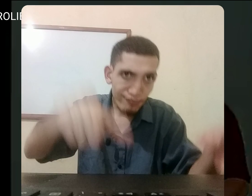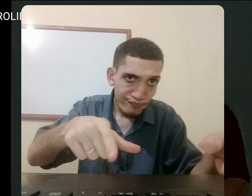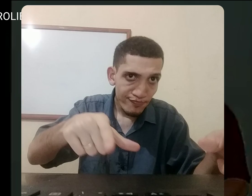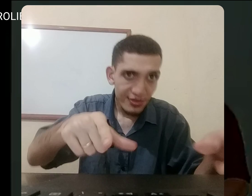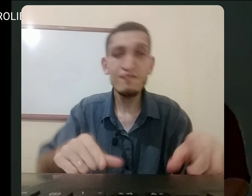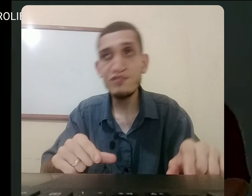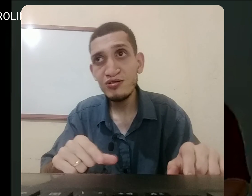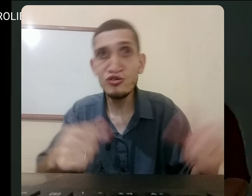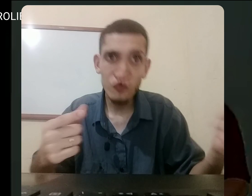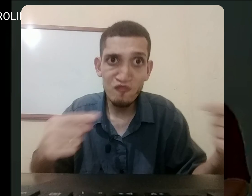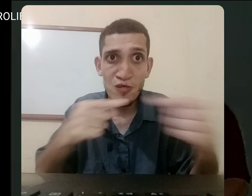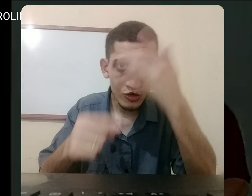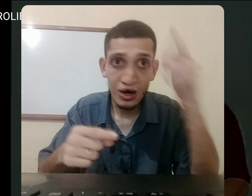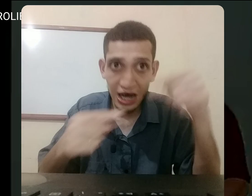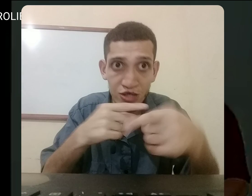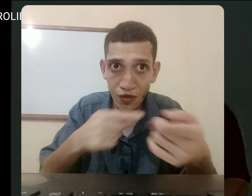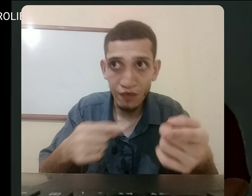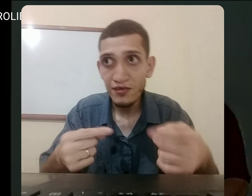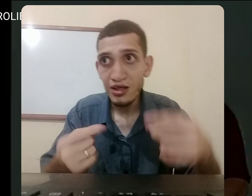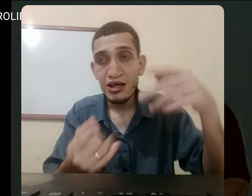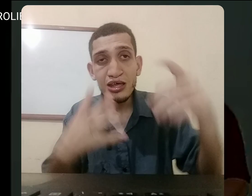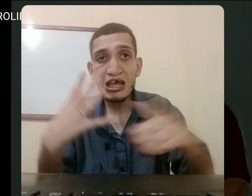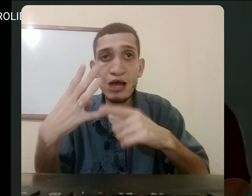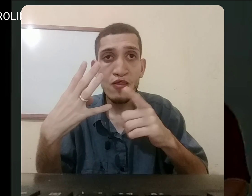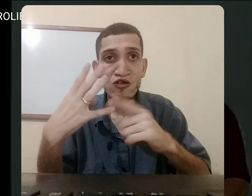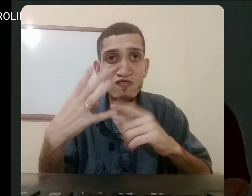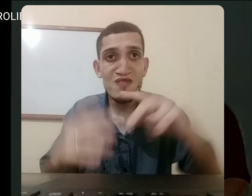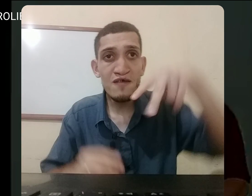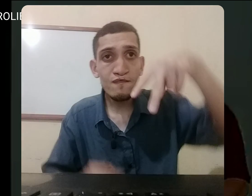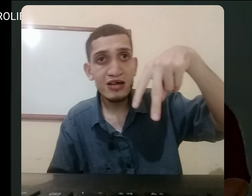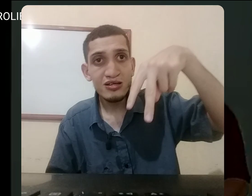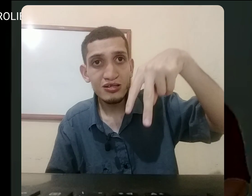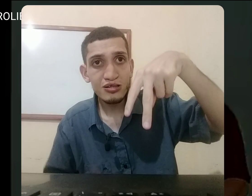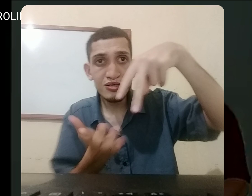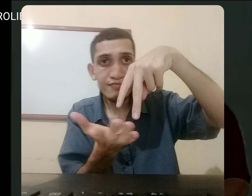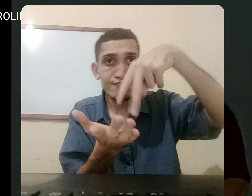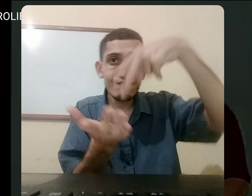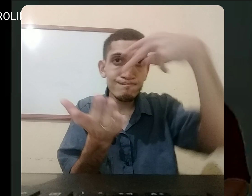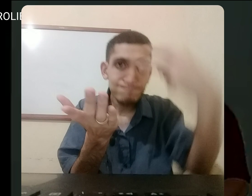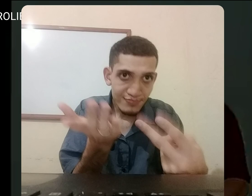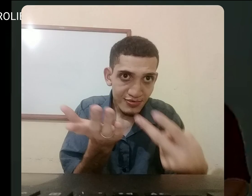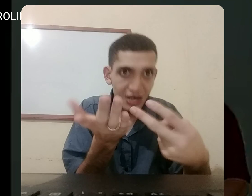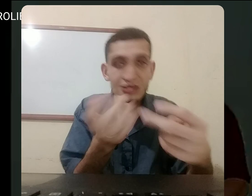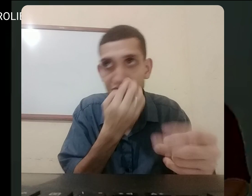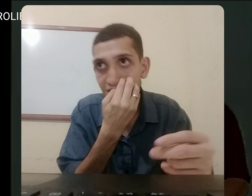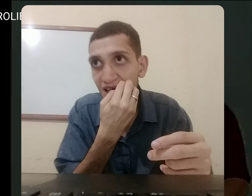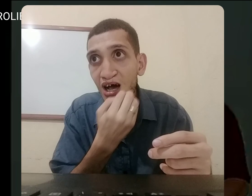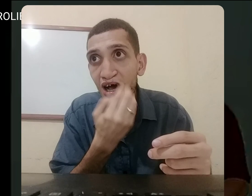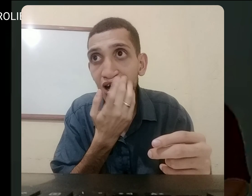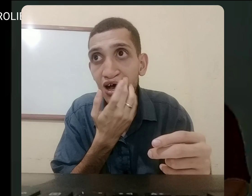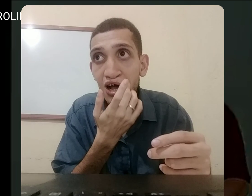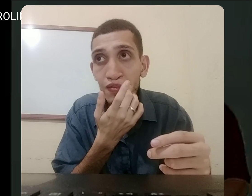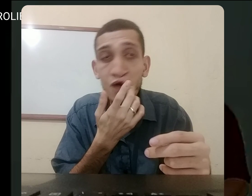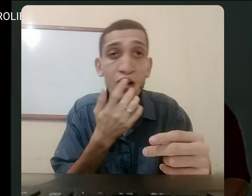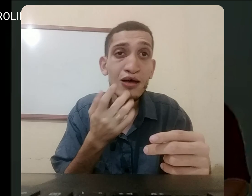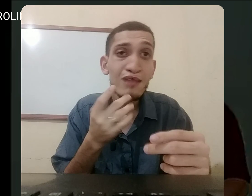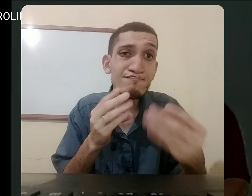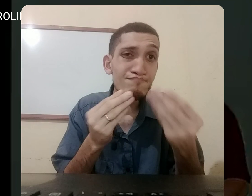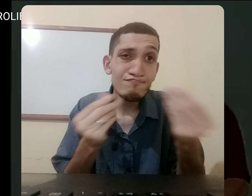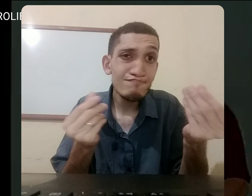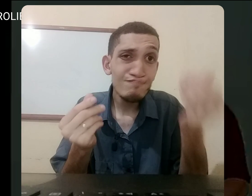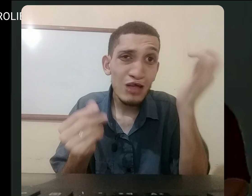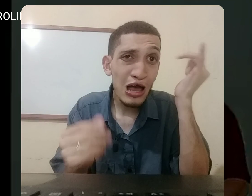e isso combina com a pessoa tá indo ou não. E alternativa D, faz assim e assim. Então,